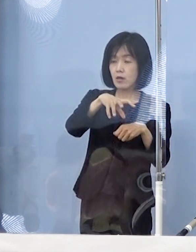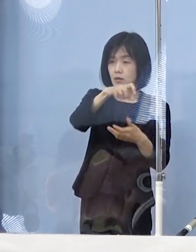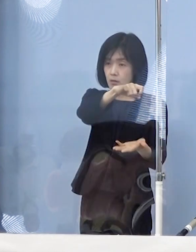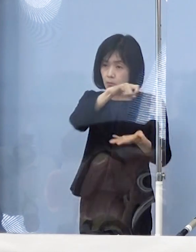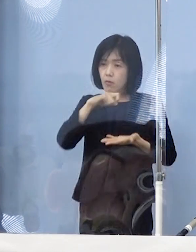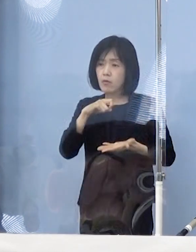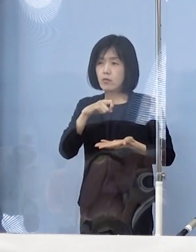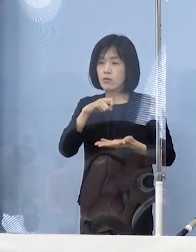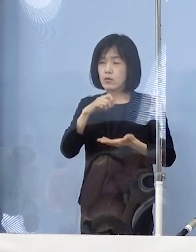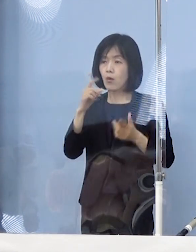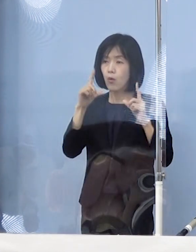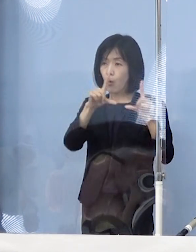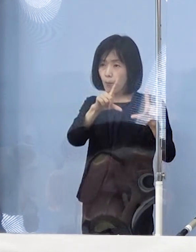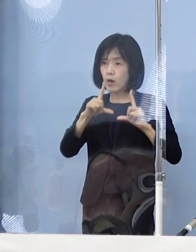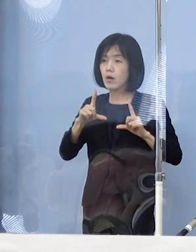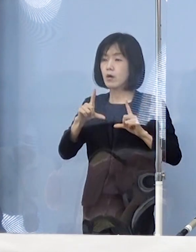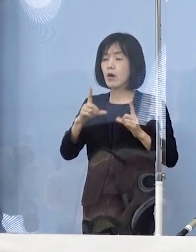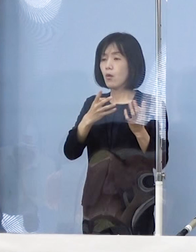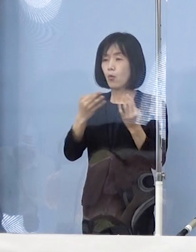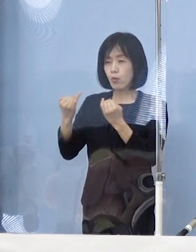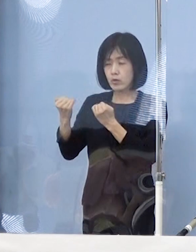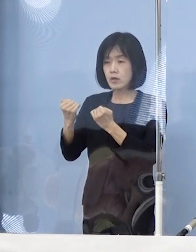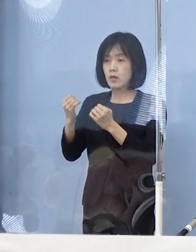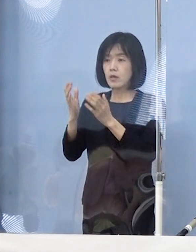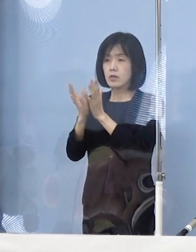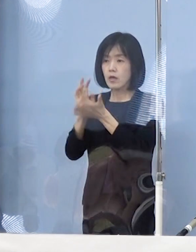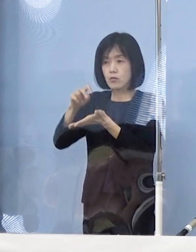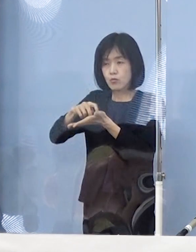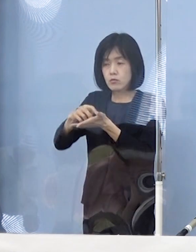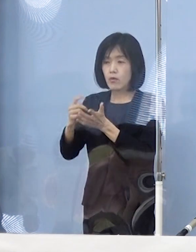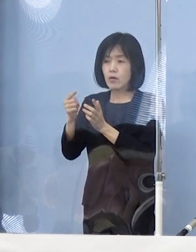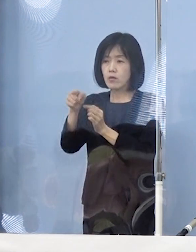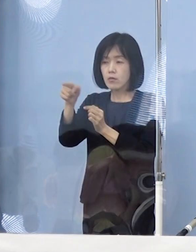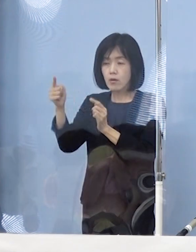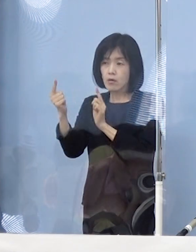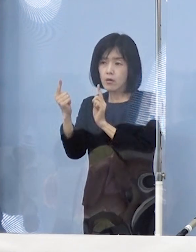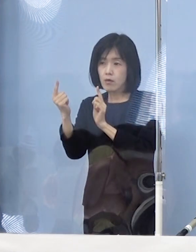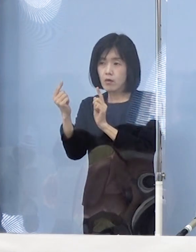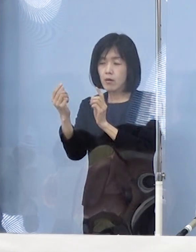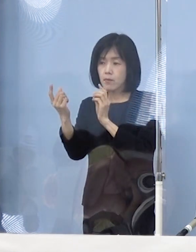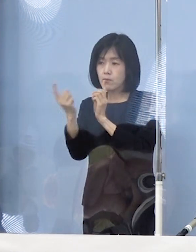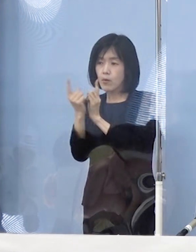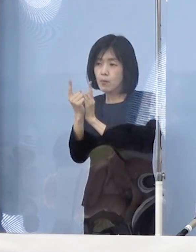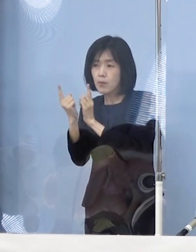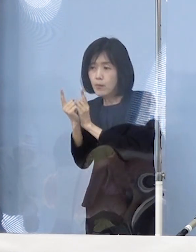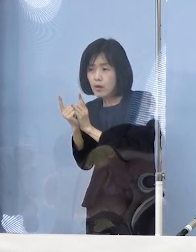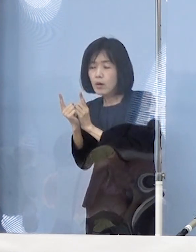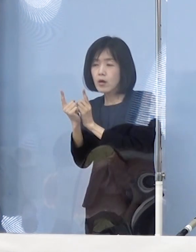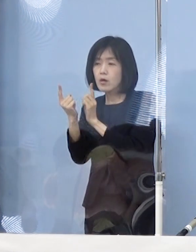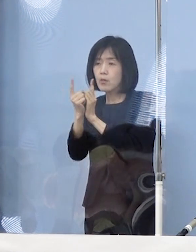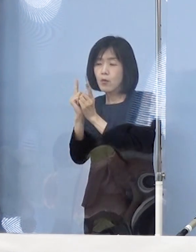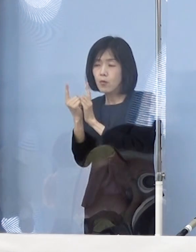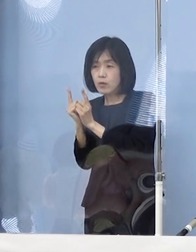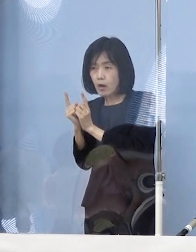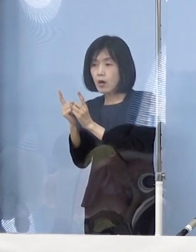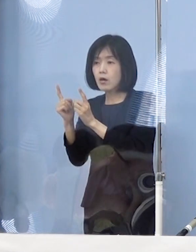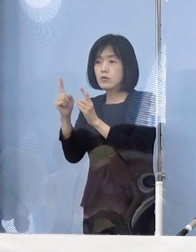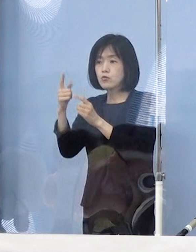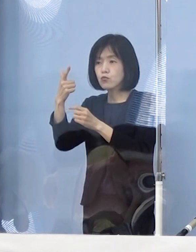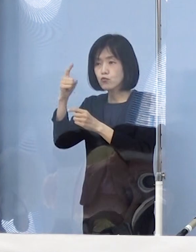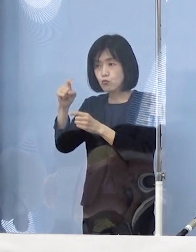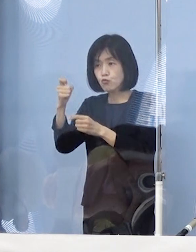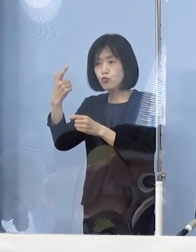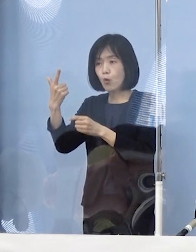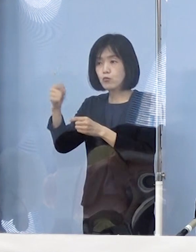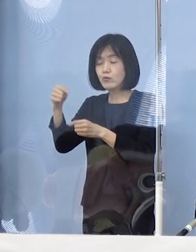て、県の方ではいわゆる濃厚接触者等で判明したのが16例に対して、医療